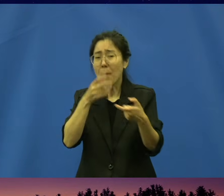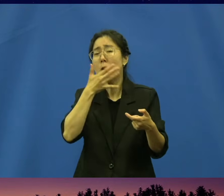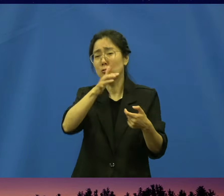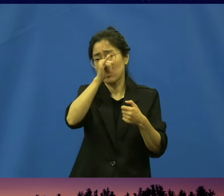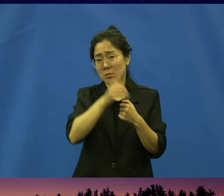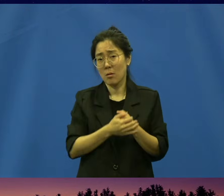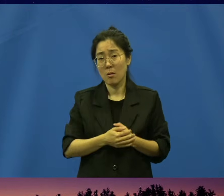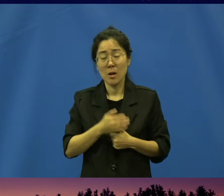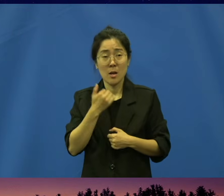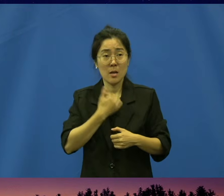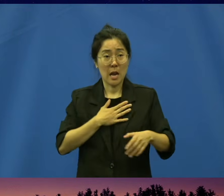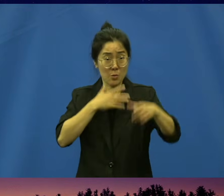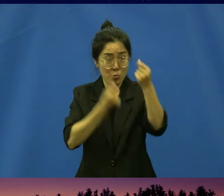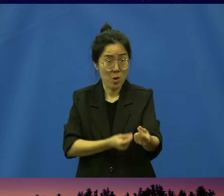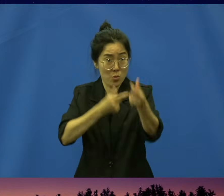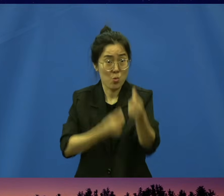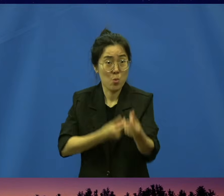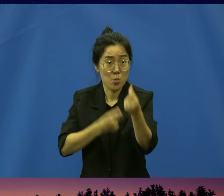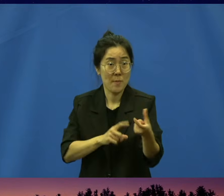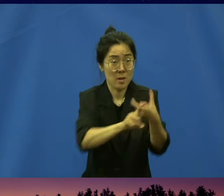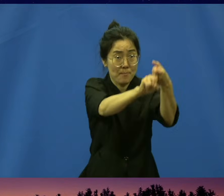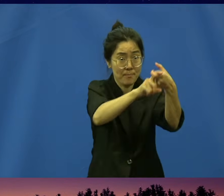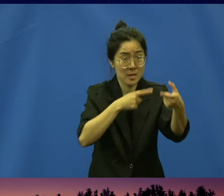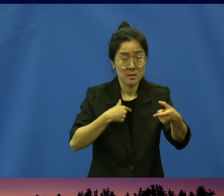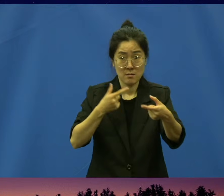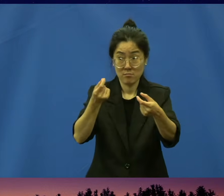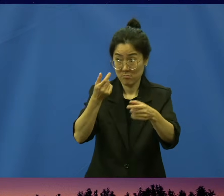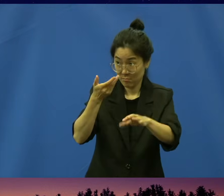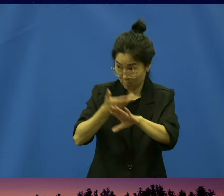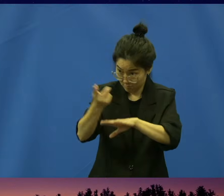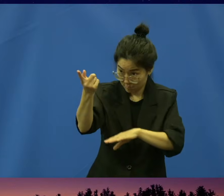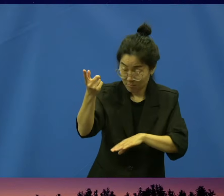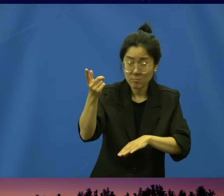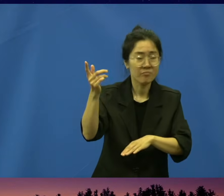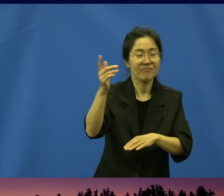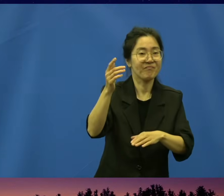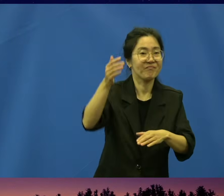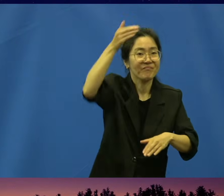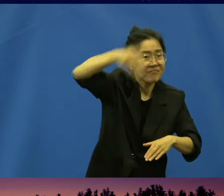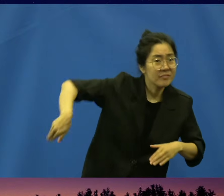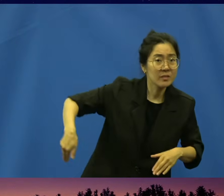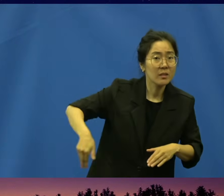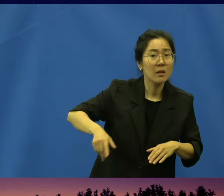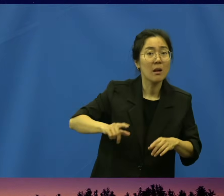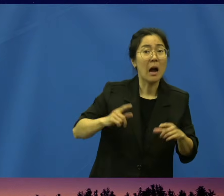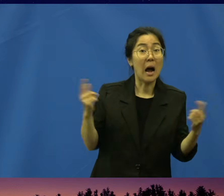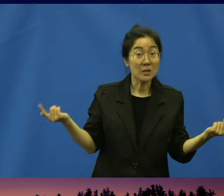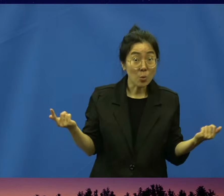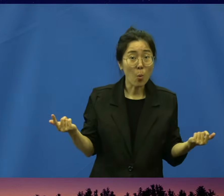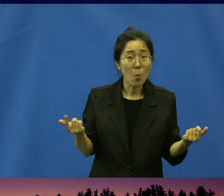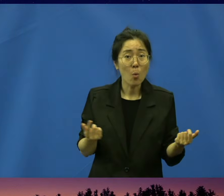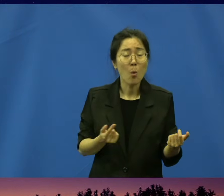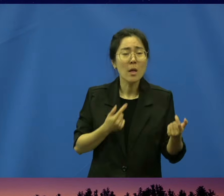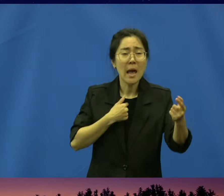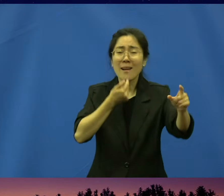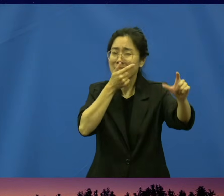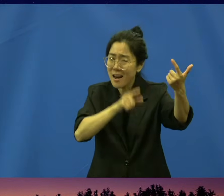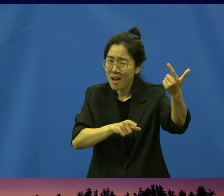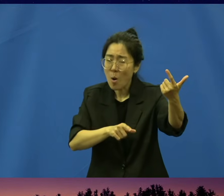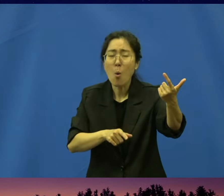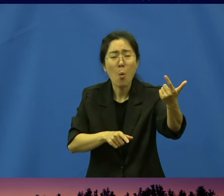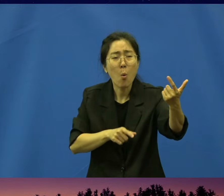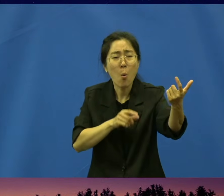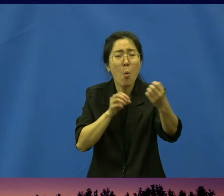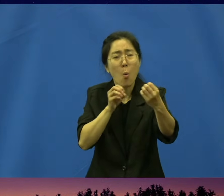수 있다 하는 것을 경험한 적이 있습니다. 부산에도 이제 몇 번 왔다 갔던 로고스